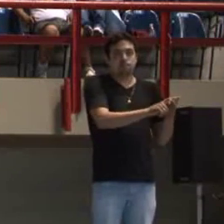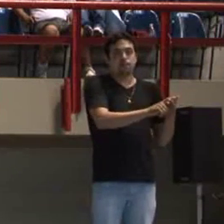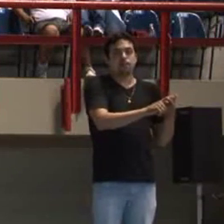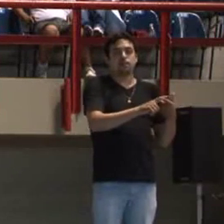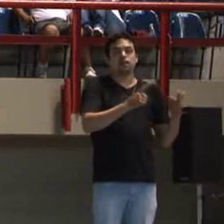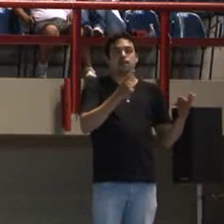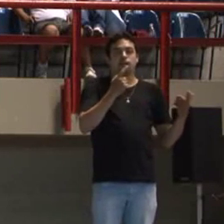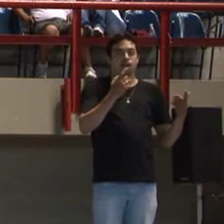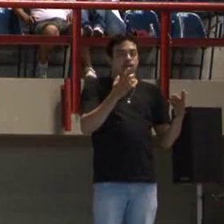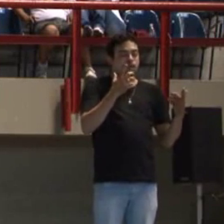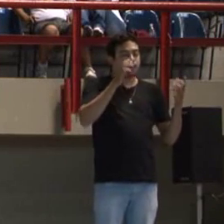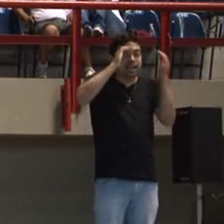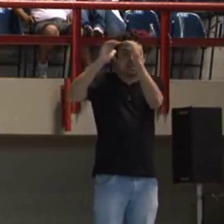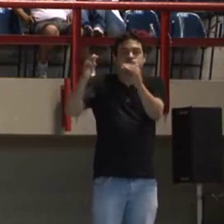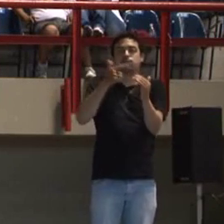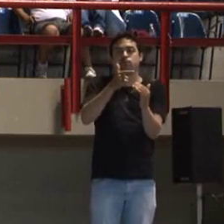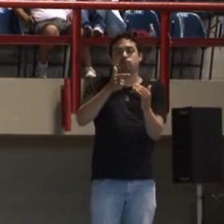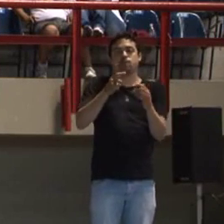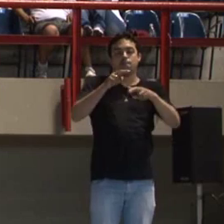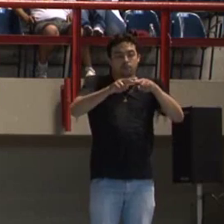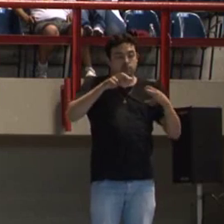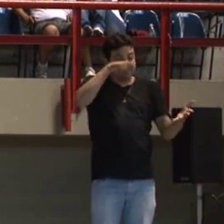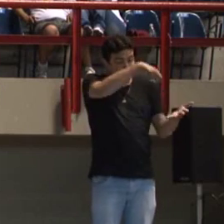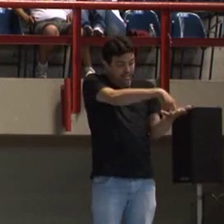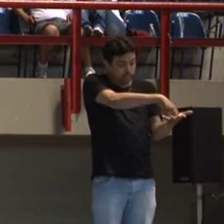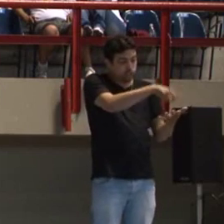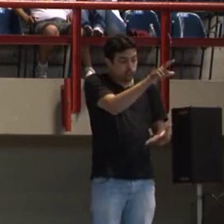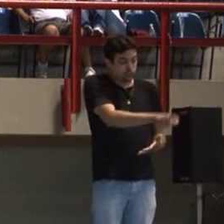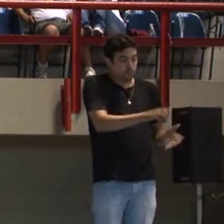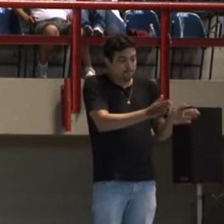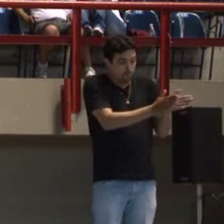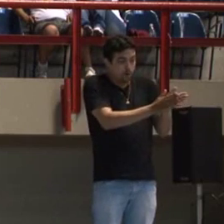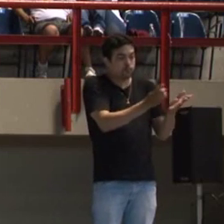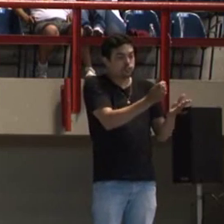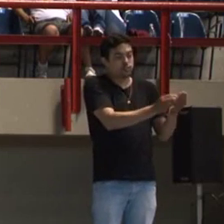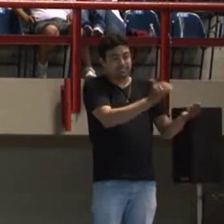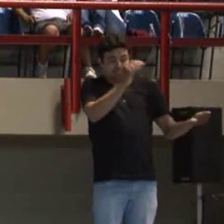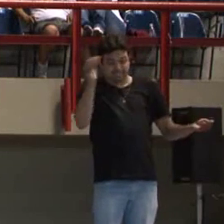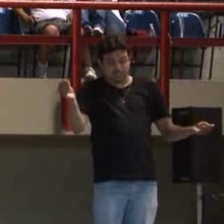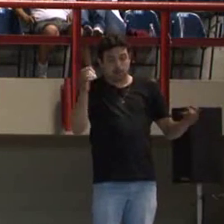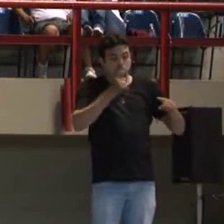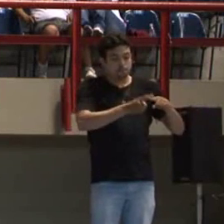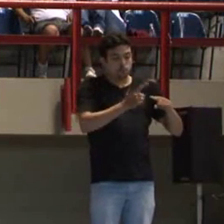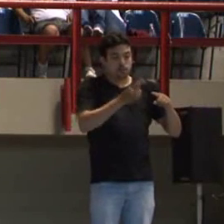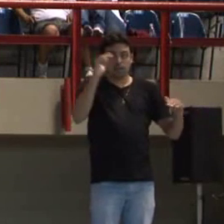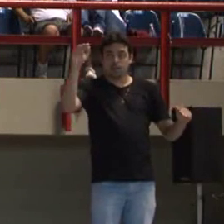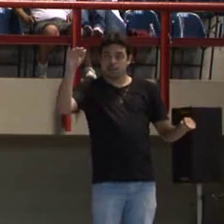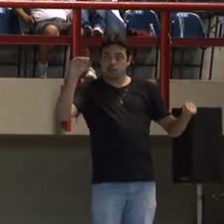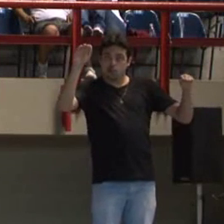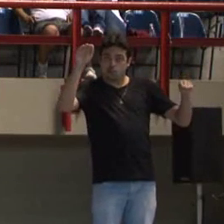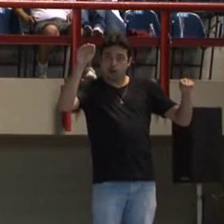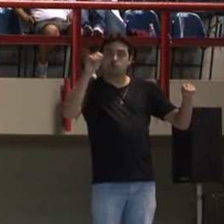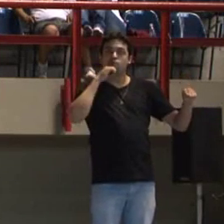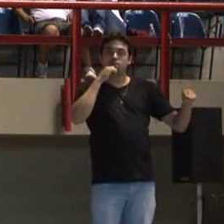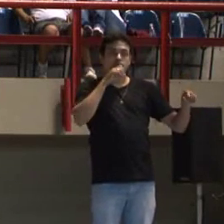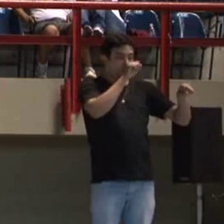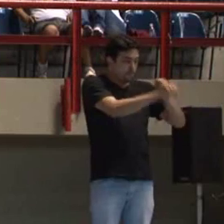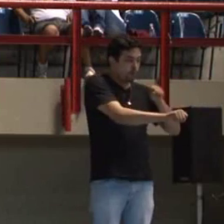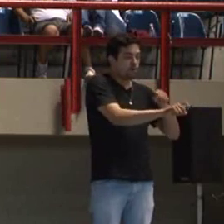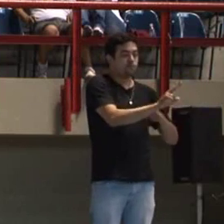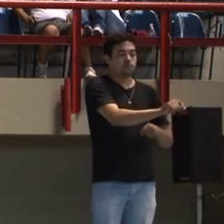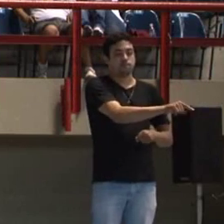roubado o rico. Aí o castigo dele, primeiro é devolver, mas como ele não vai igualar a classe social, aí ele morre para